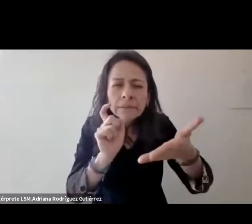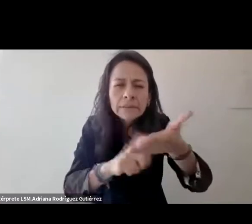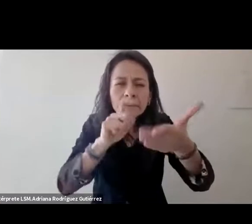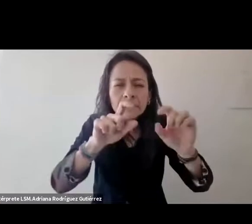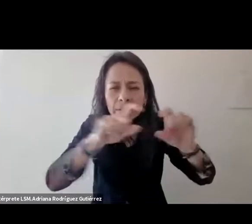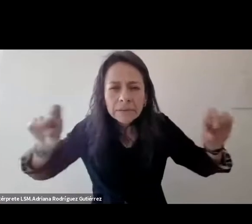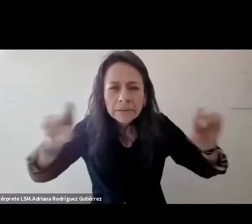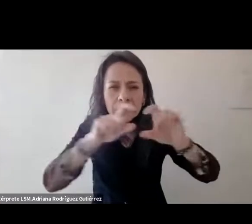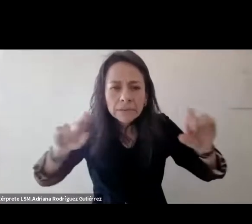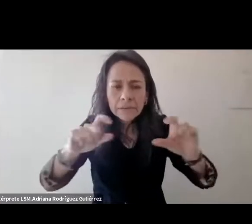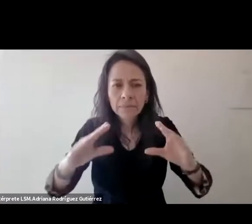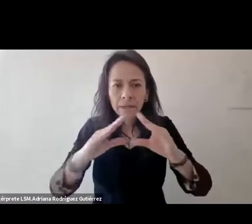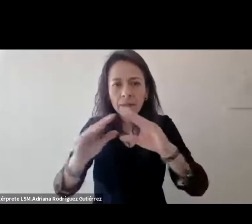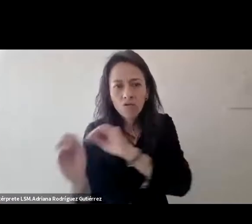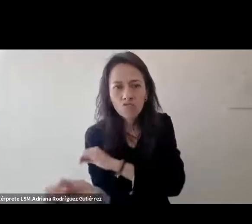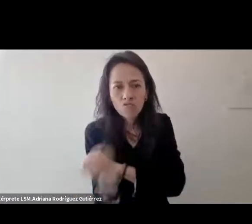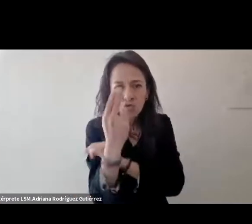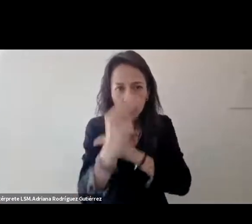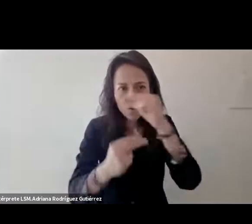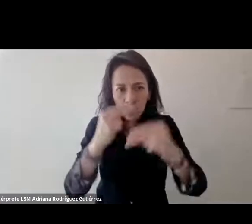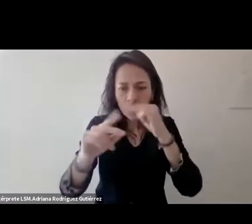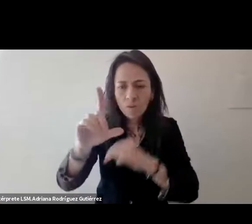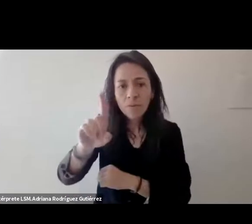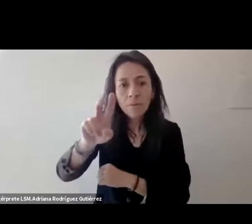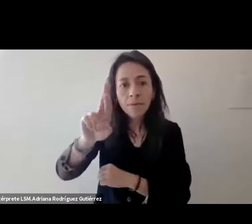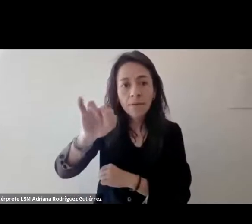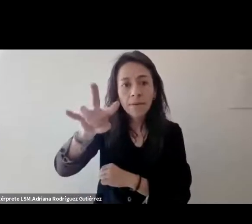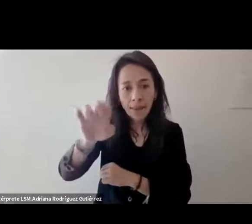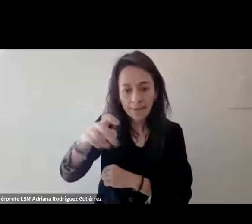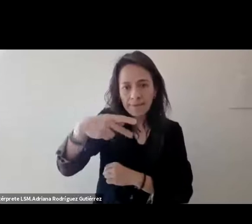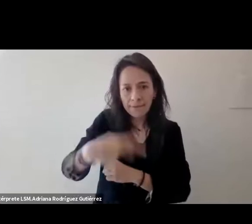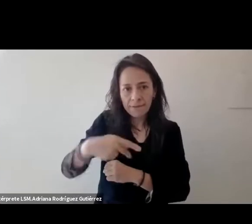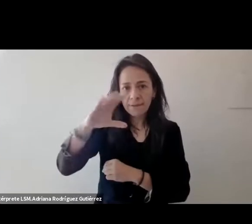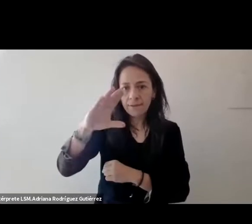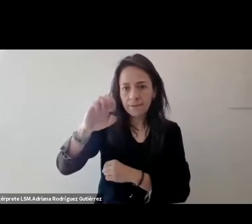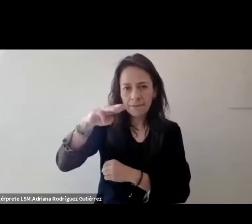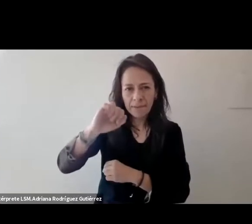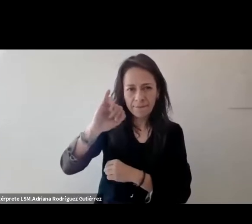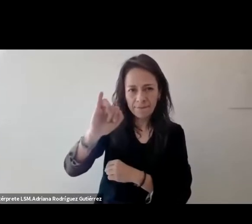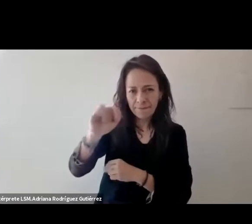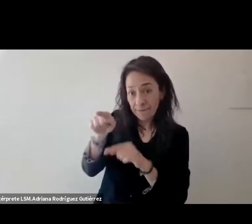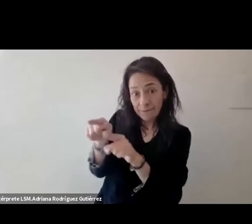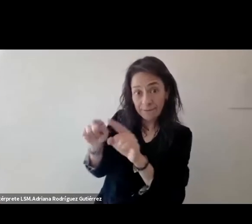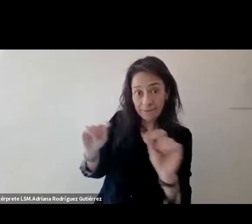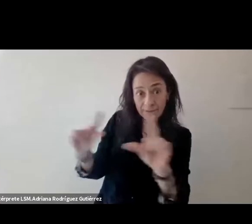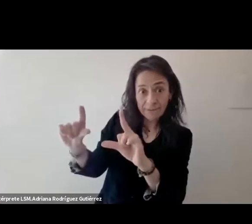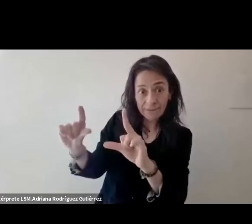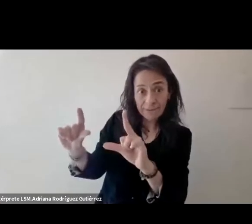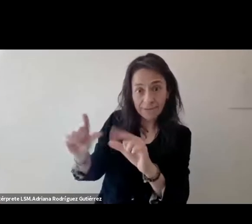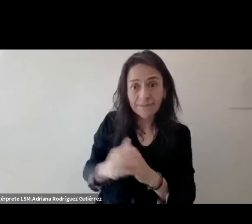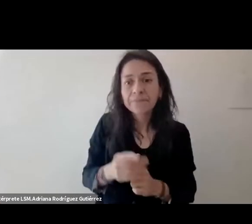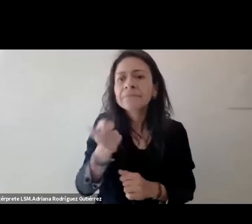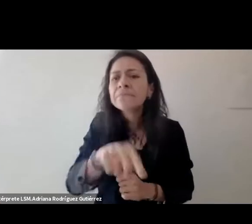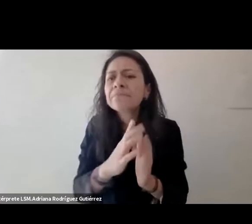drive de SMFI, el drive de, aquí está el drive de SMFI, ahora si nos regalas, Abril, también